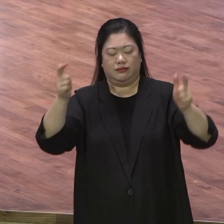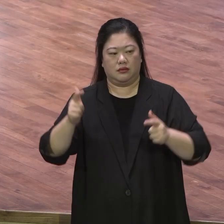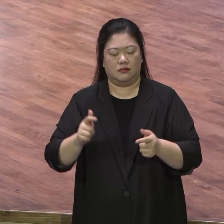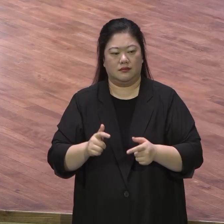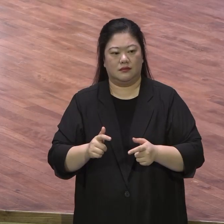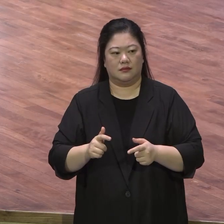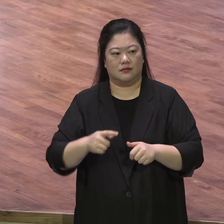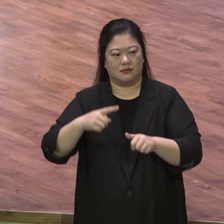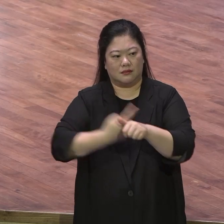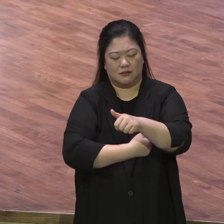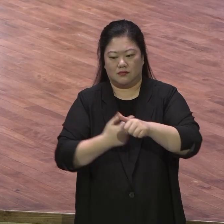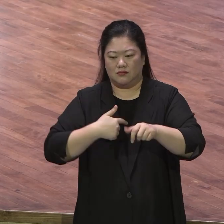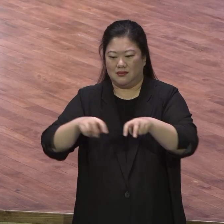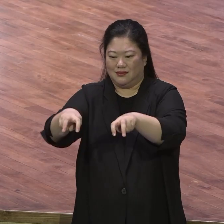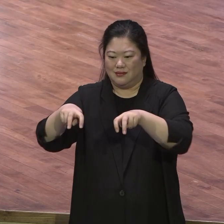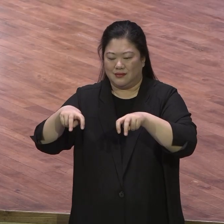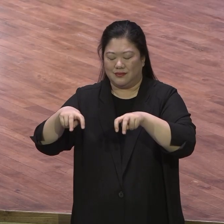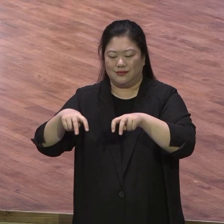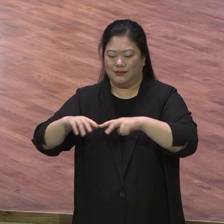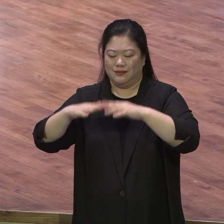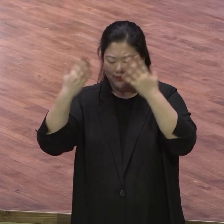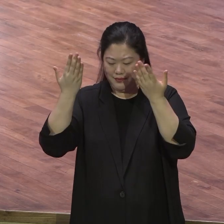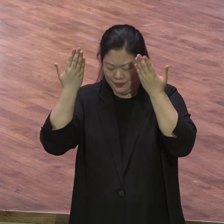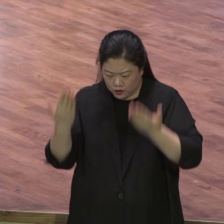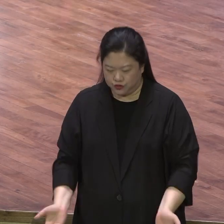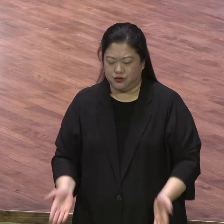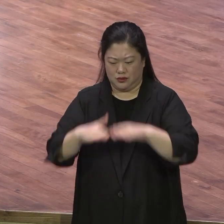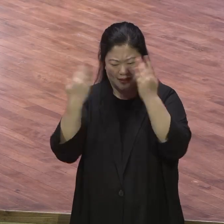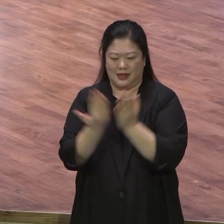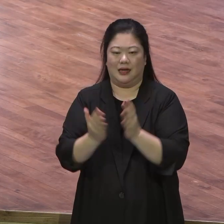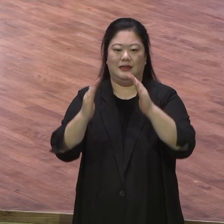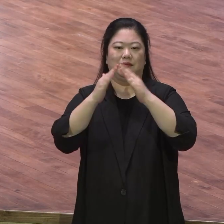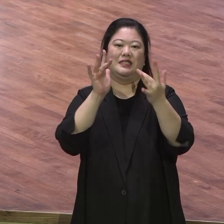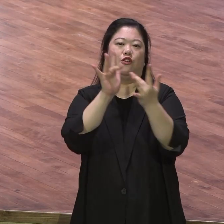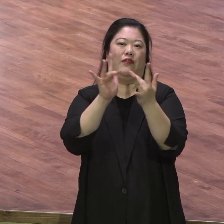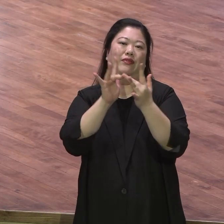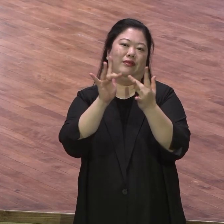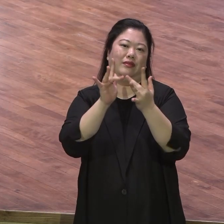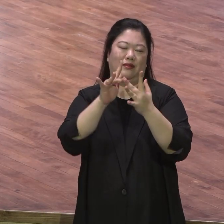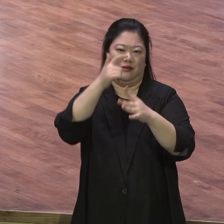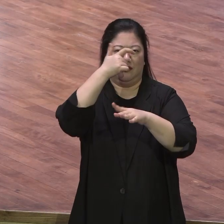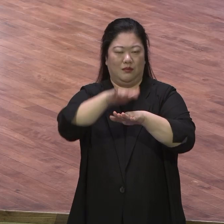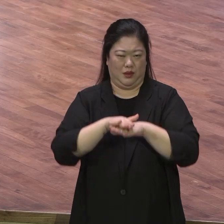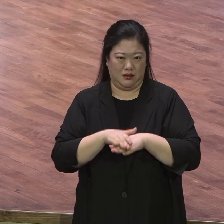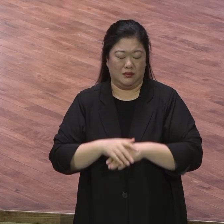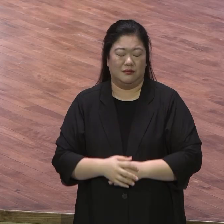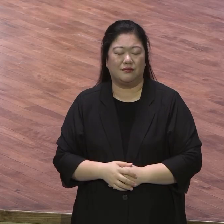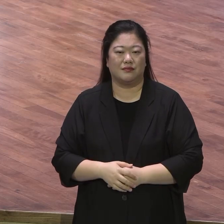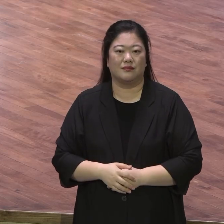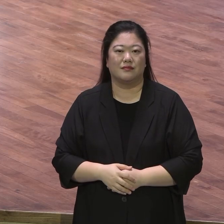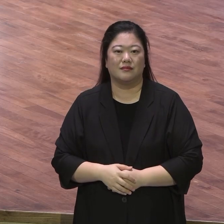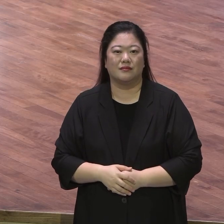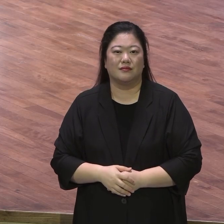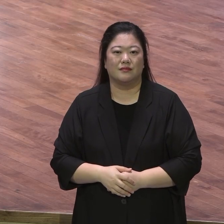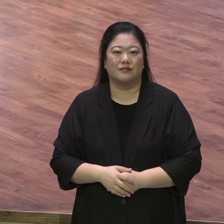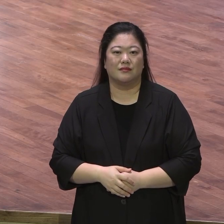한편으로 볼 때 또 감사한 것은 이렇게 우리가 온라인이라고 하는 이런